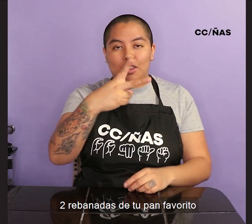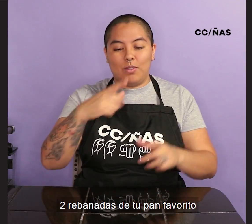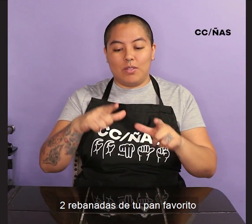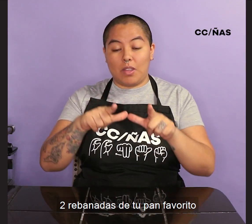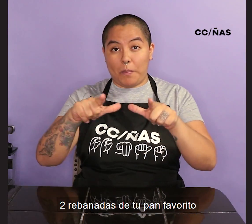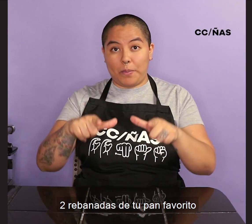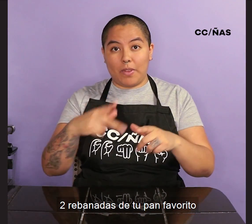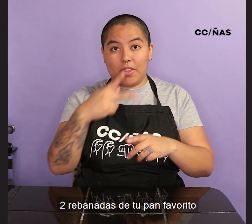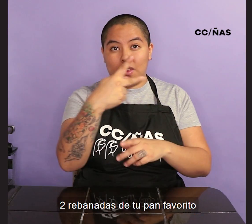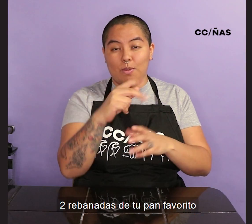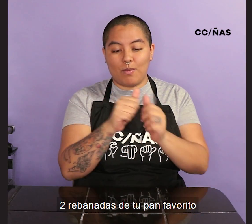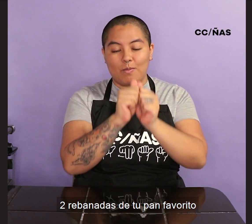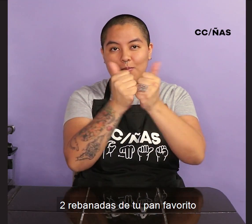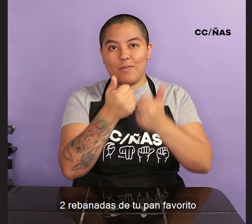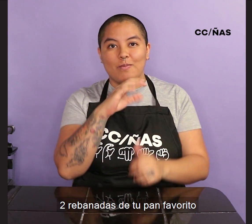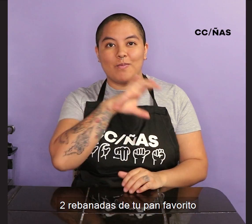2 rebanadas de tu pan favorito,